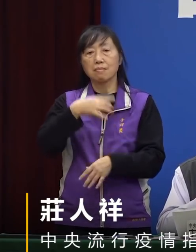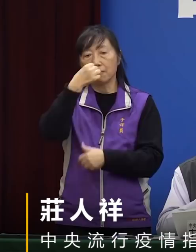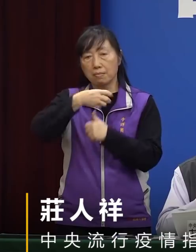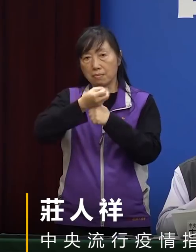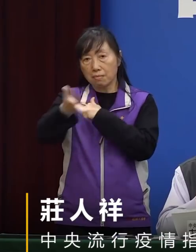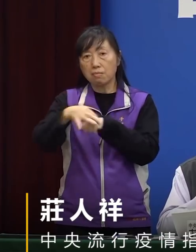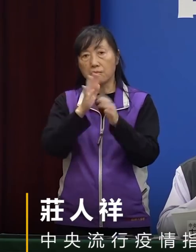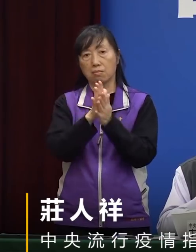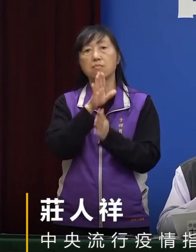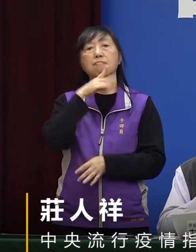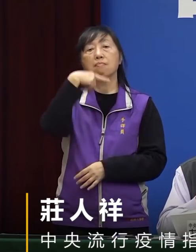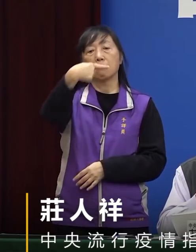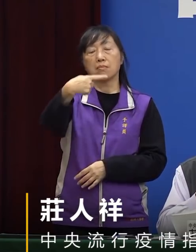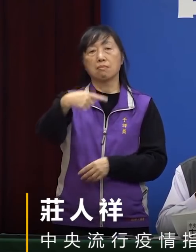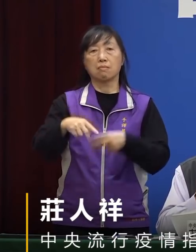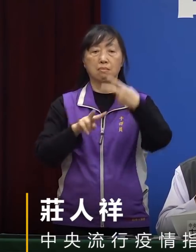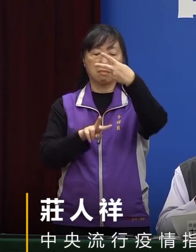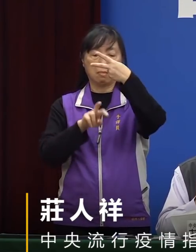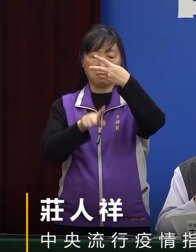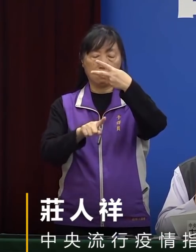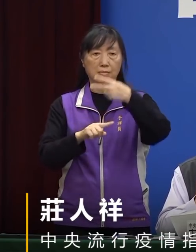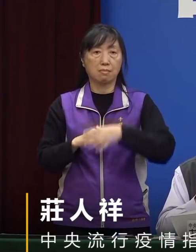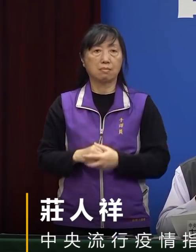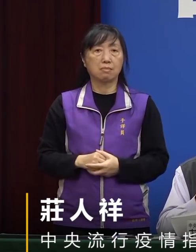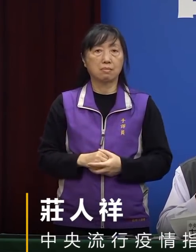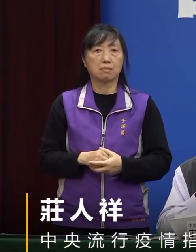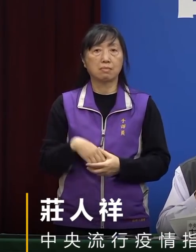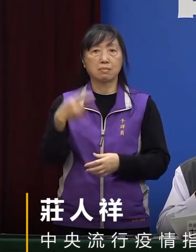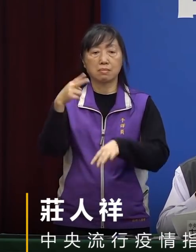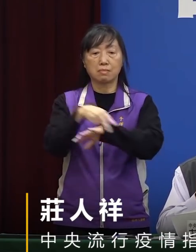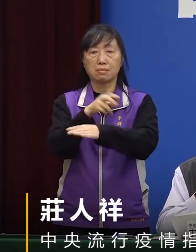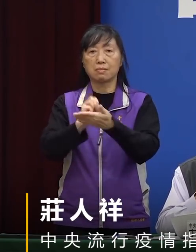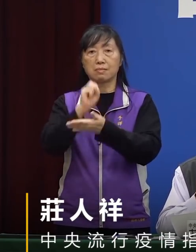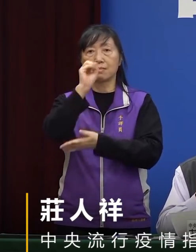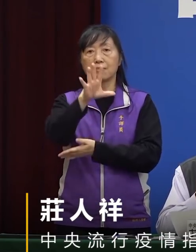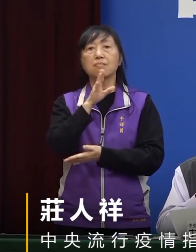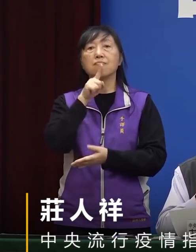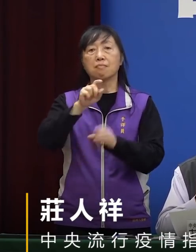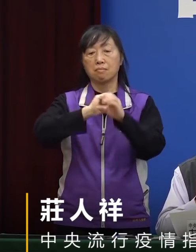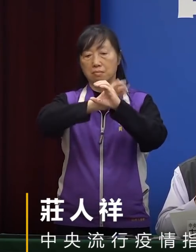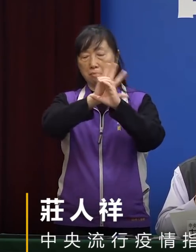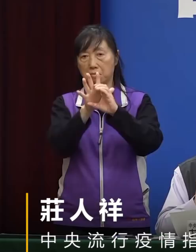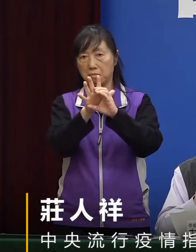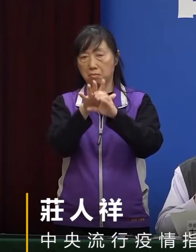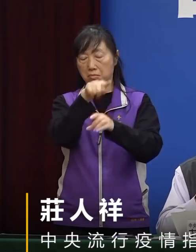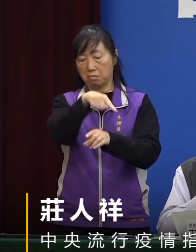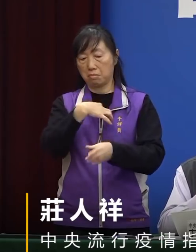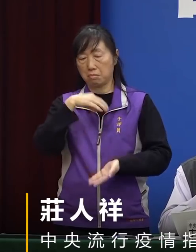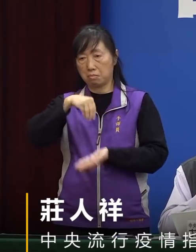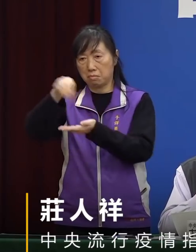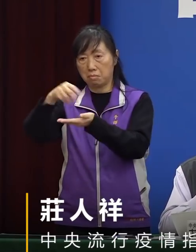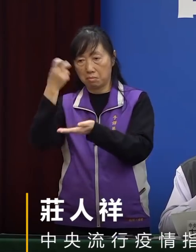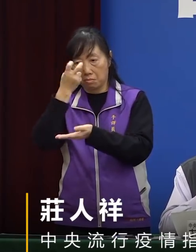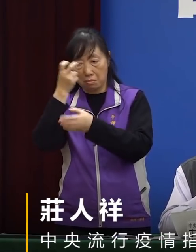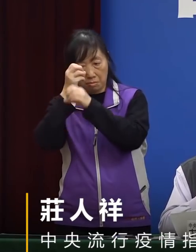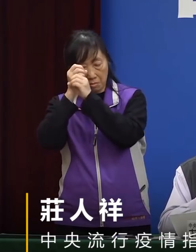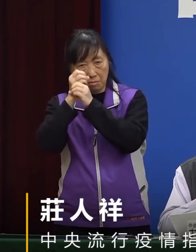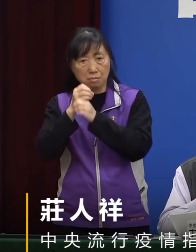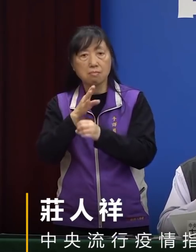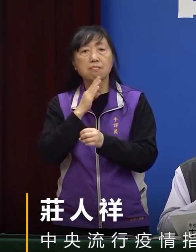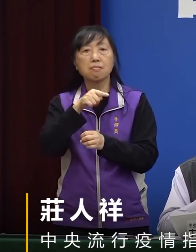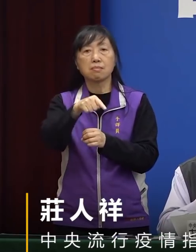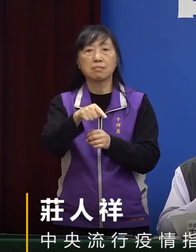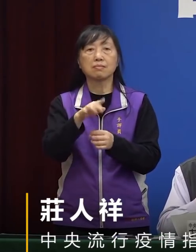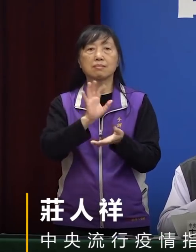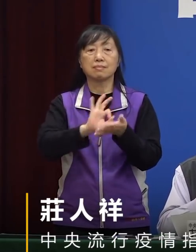都是阴性哦，所以在21号他就通报了这个新型冠状病毒的一个送验的入口，就是用扩大社区采